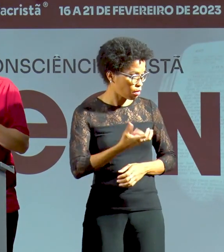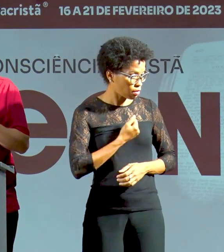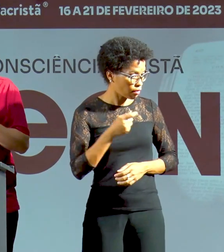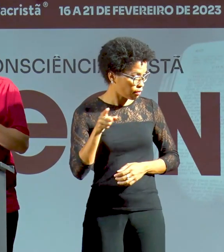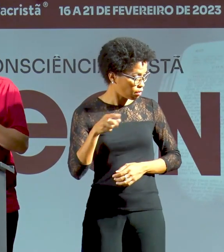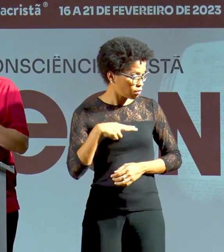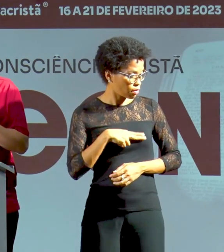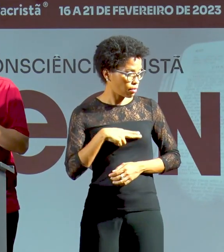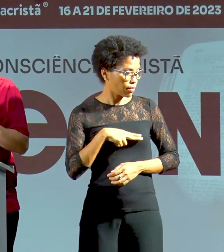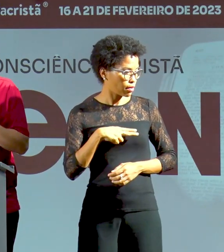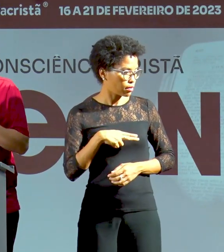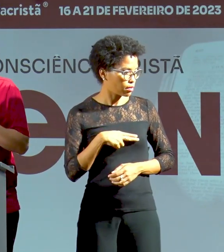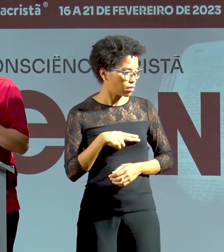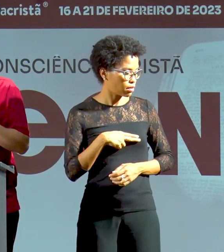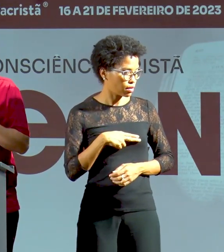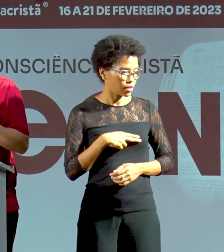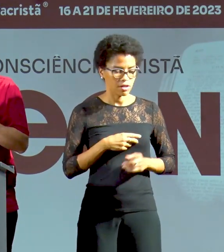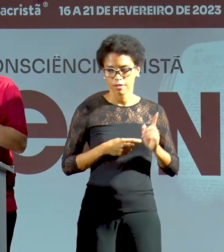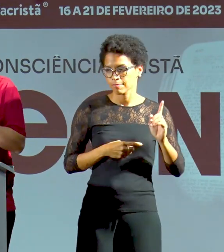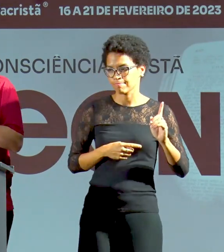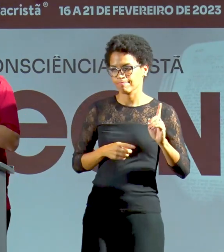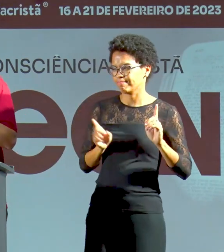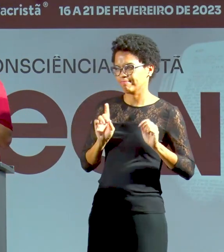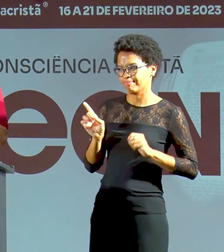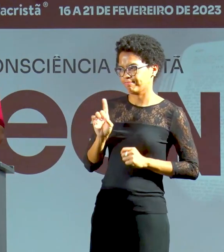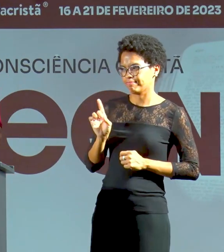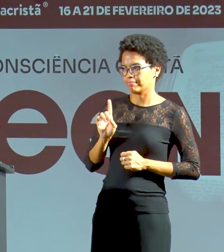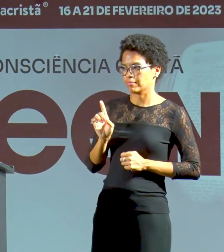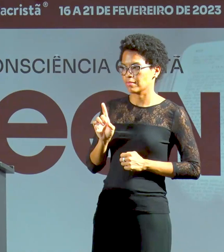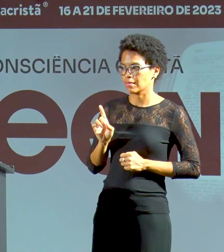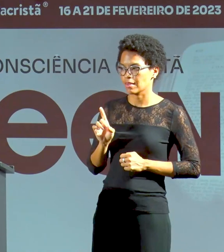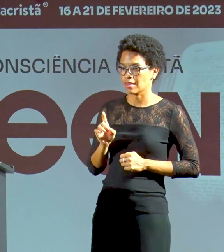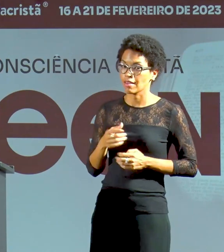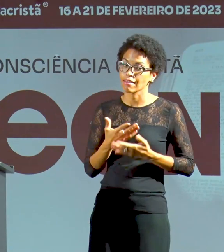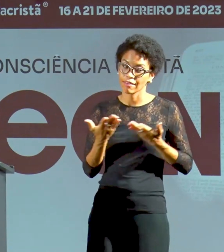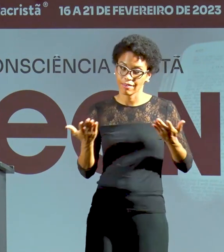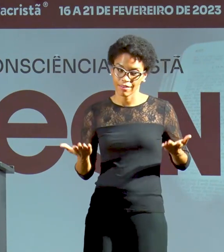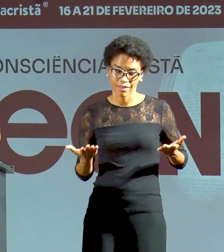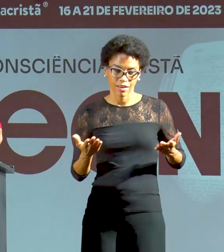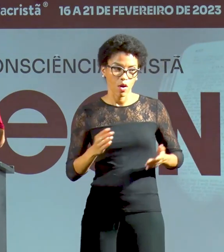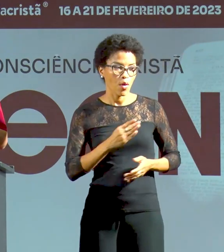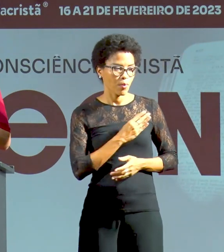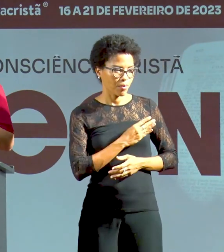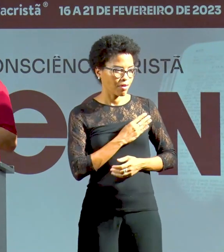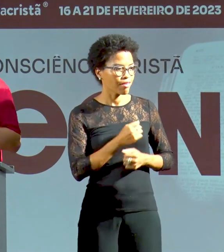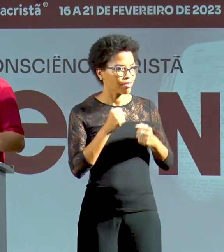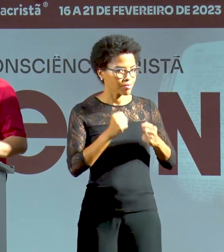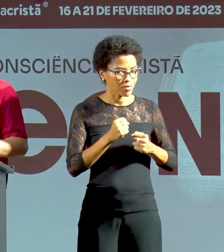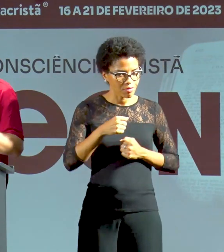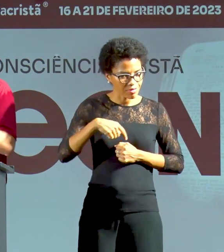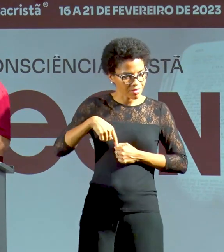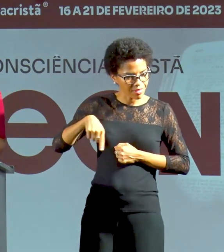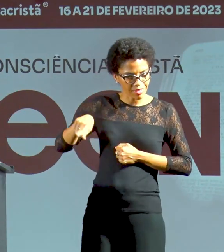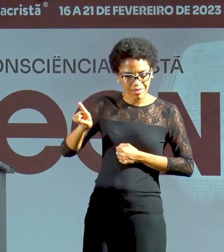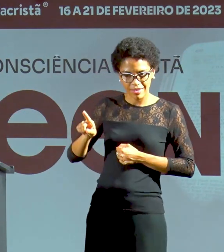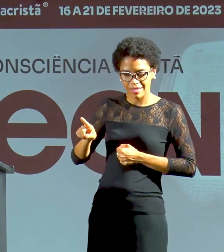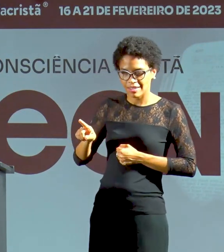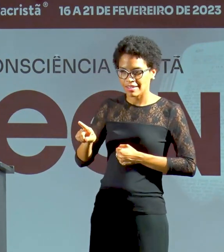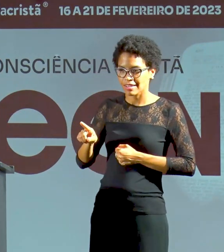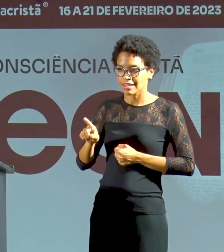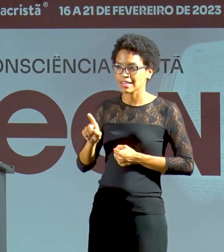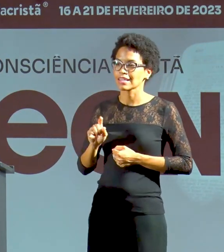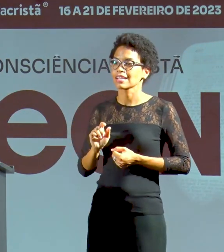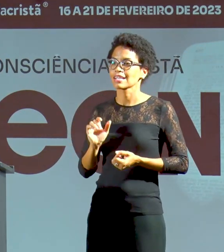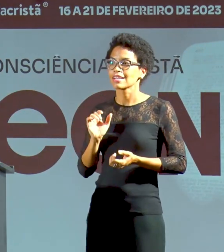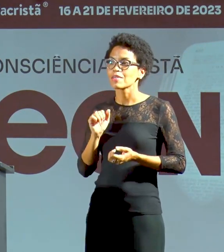e ele diz não então quando ele diz não abre caminho para Boaz e Boaz Então a partir desse momento